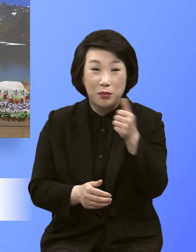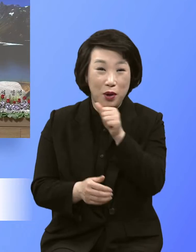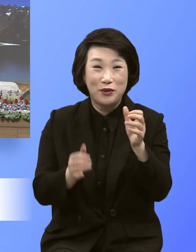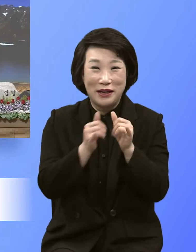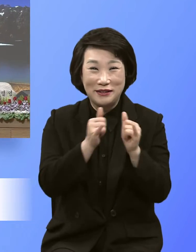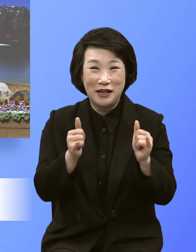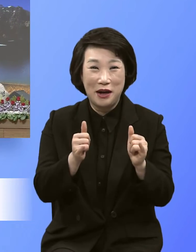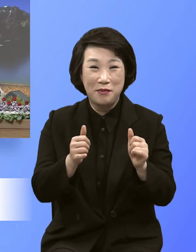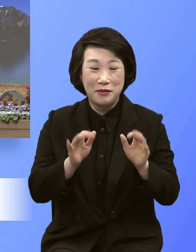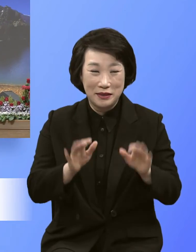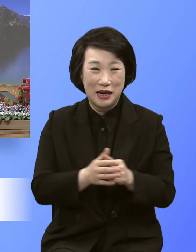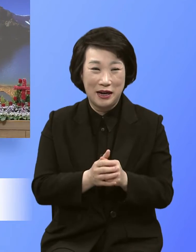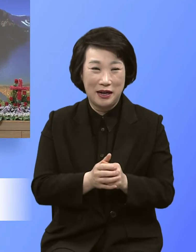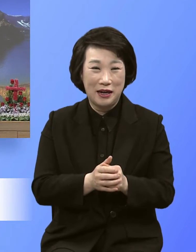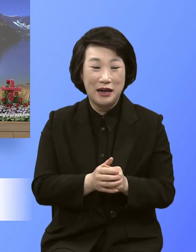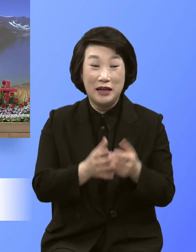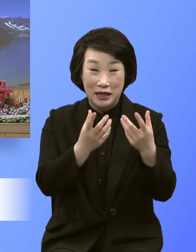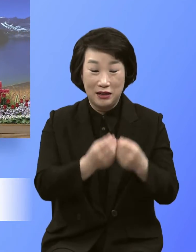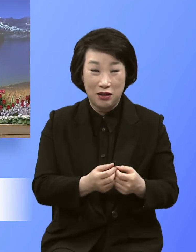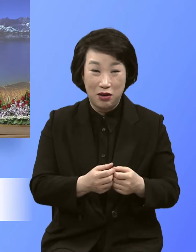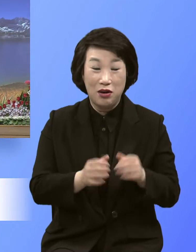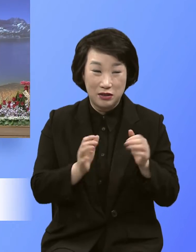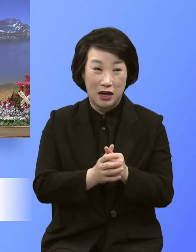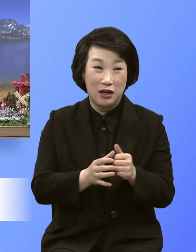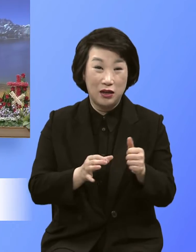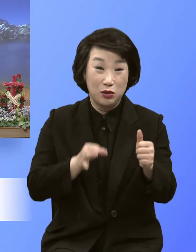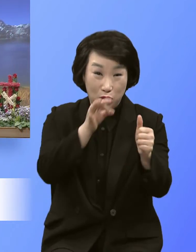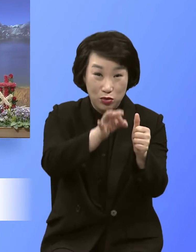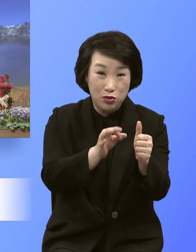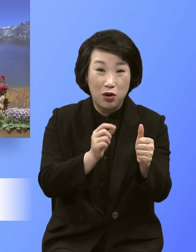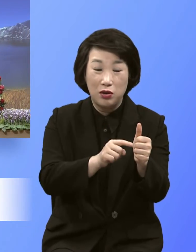변호사가 열심히 돈 받고 변호해도